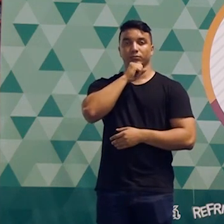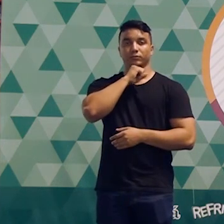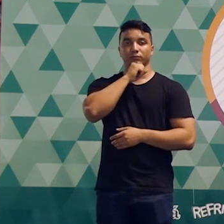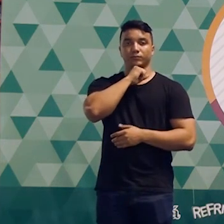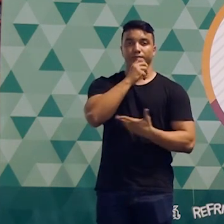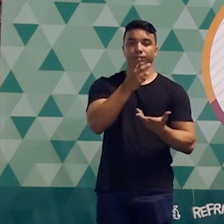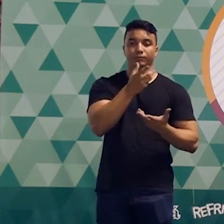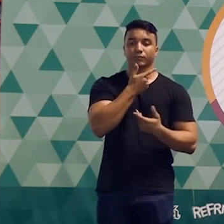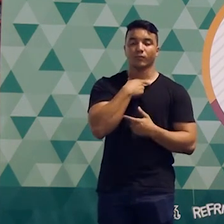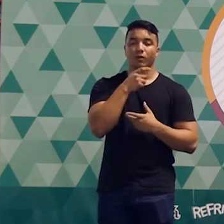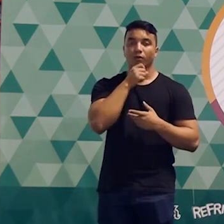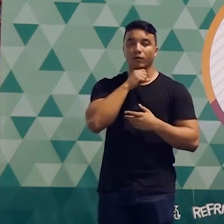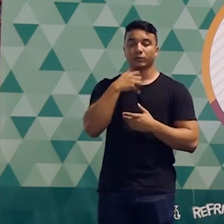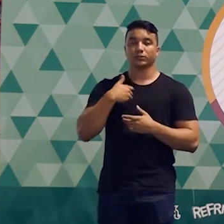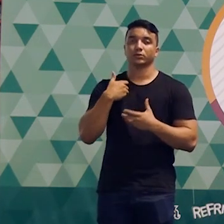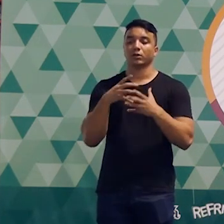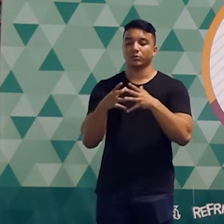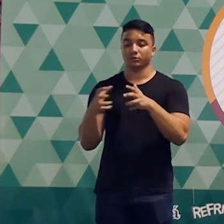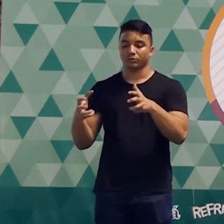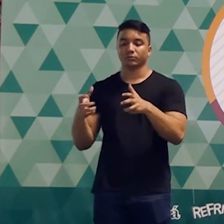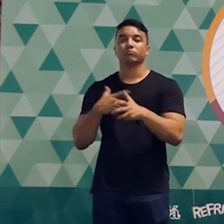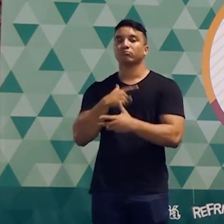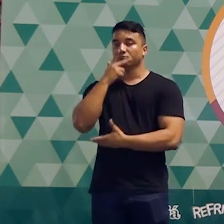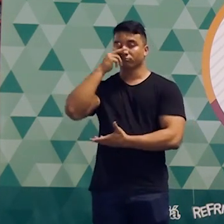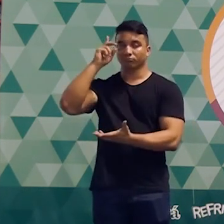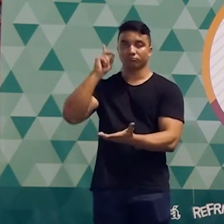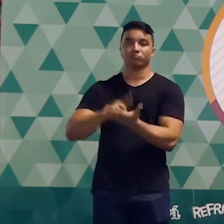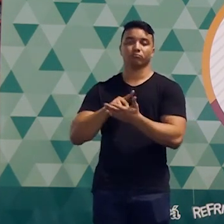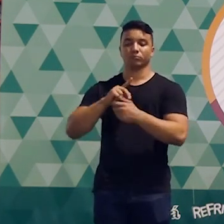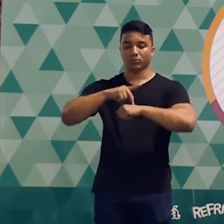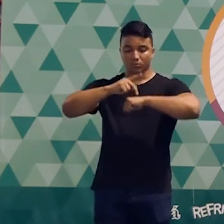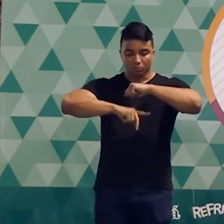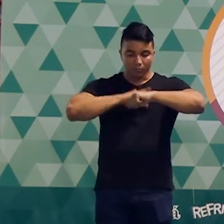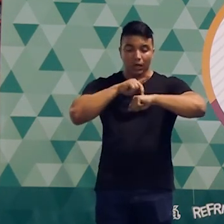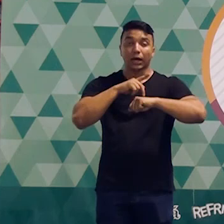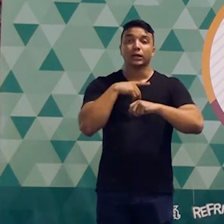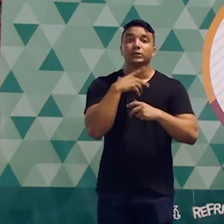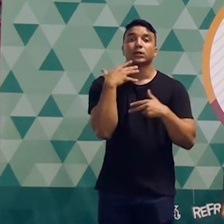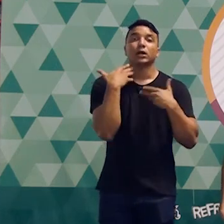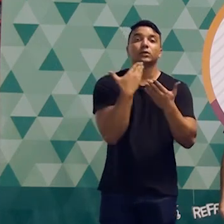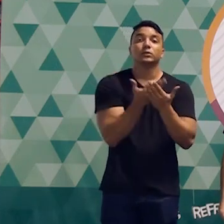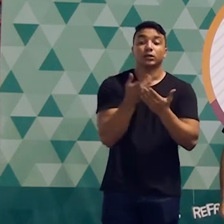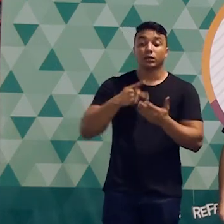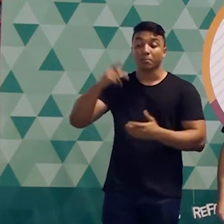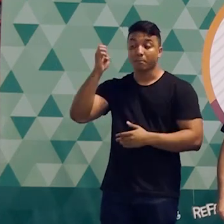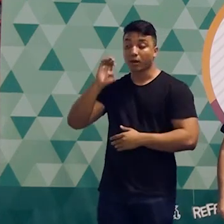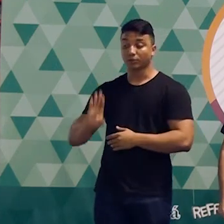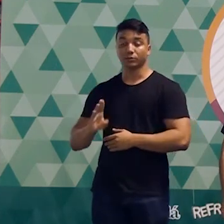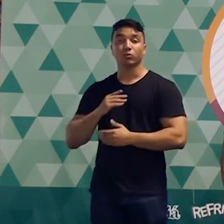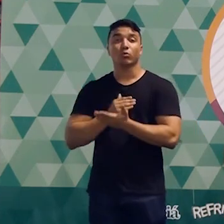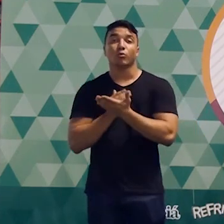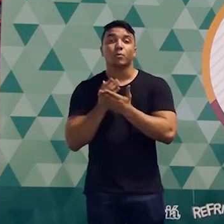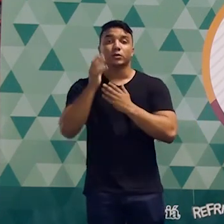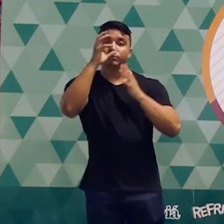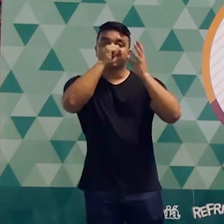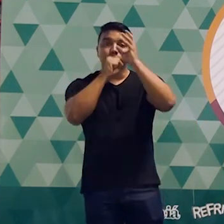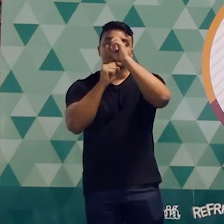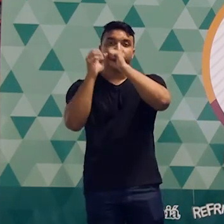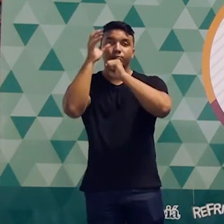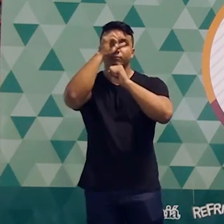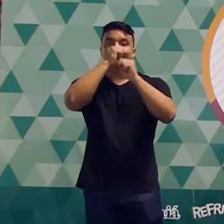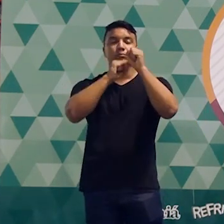O envelhecimento da população é uma realidade para muitos países. A gente ainda está aprendendo a lidar com isso aqui no Brasil, certo? Se